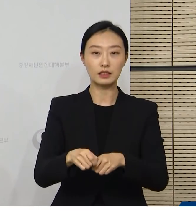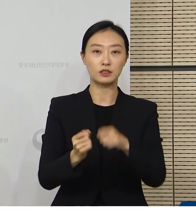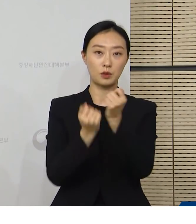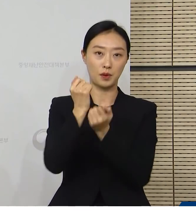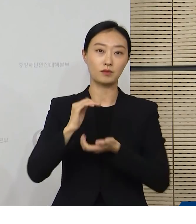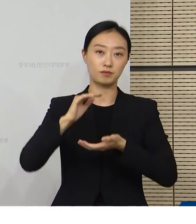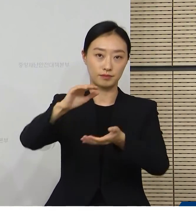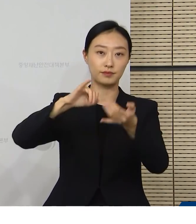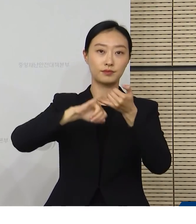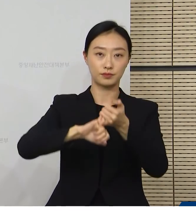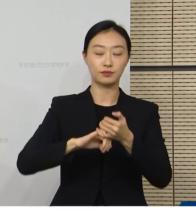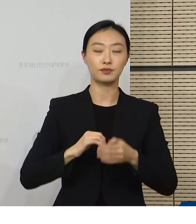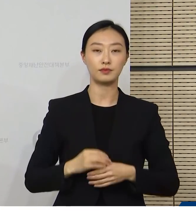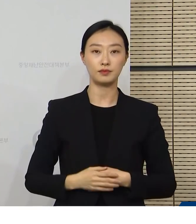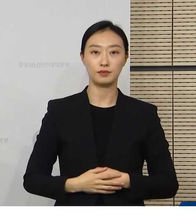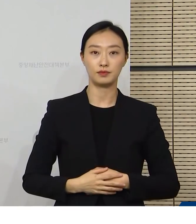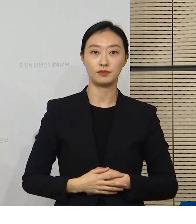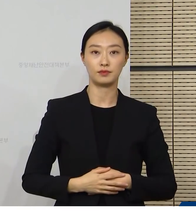하겠습니다.